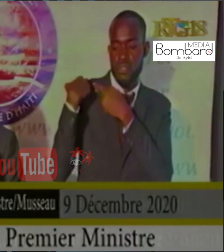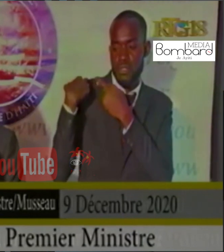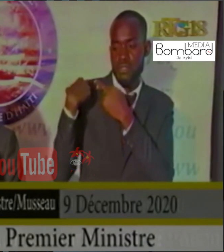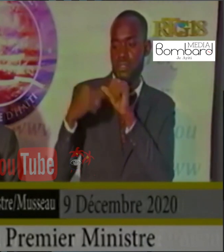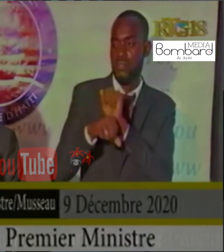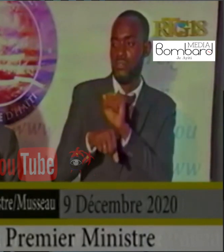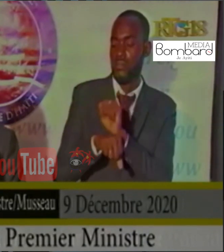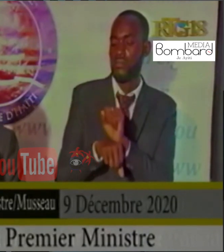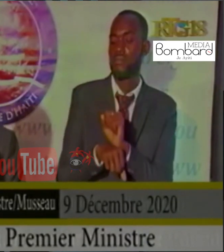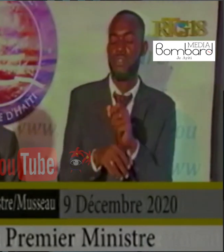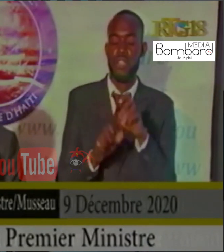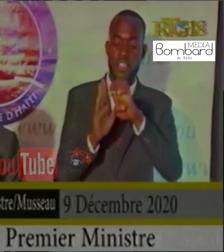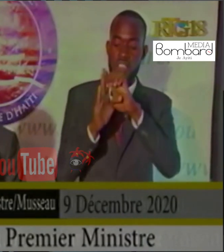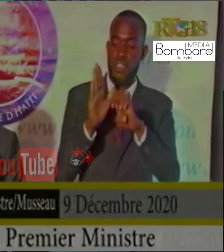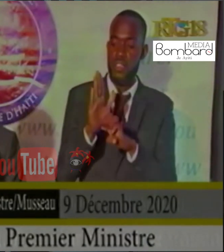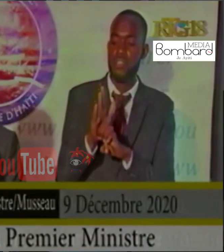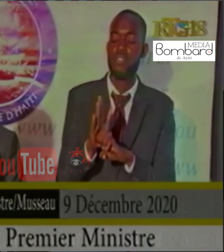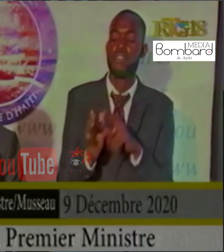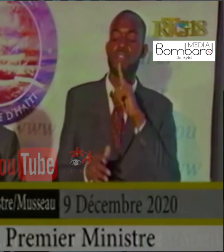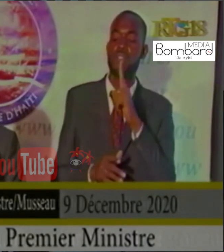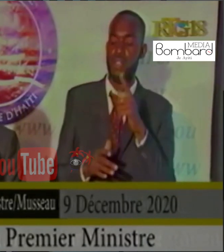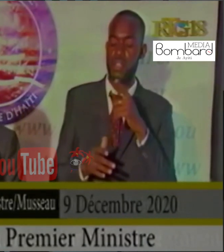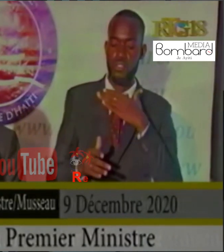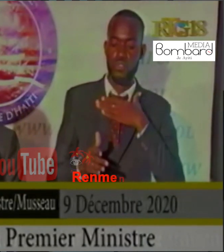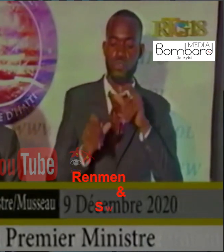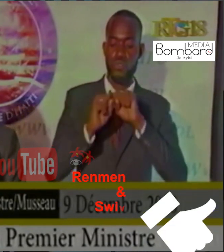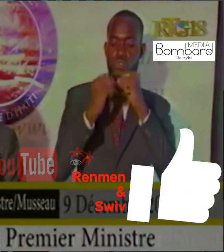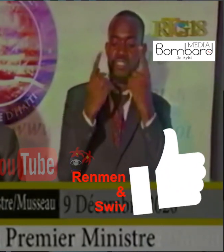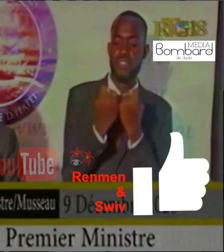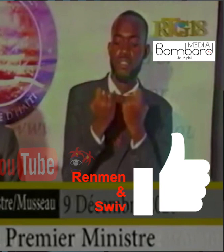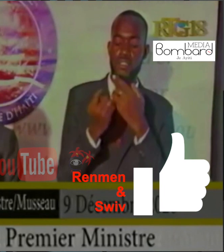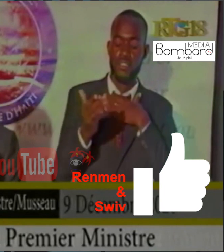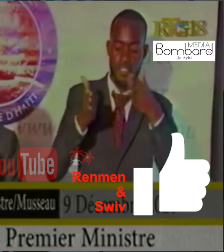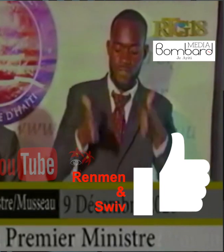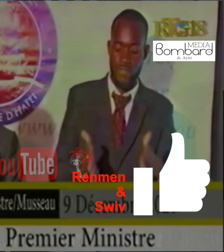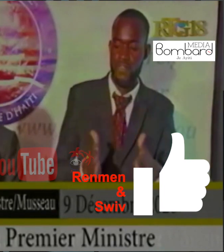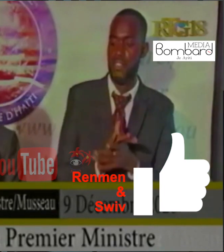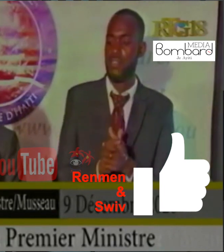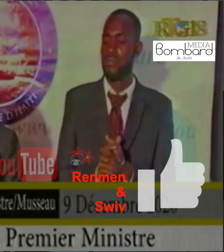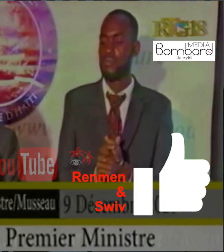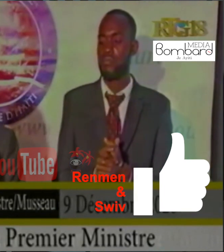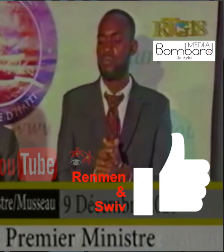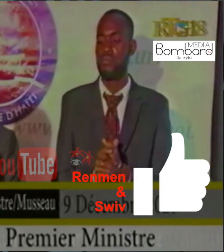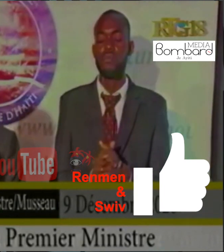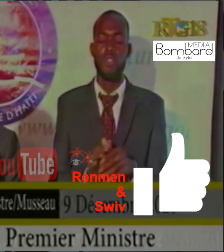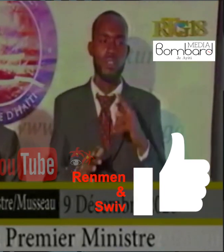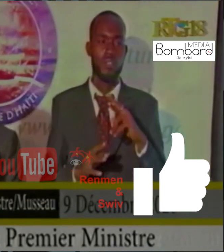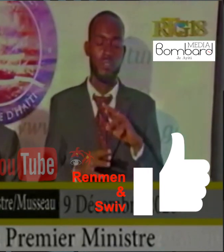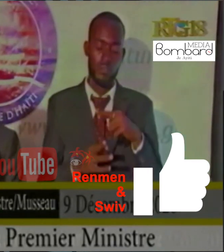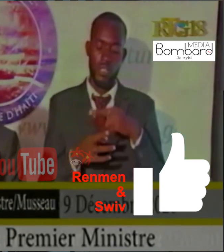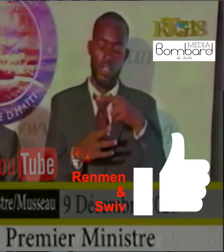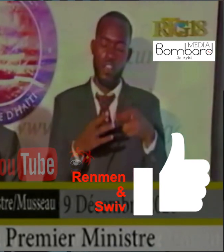respectifs, l'État et la société civile. Et ceci par des rapports à définition,